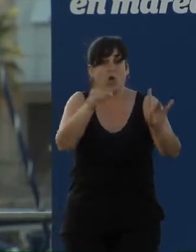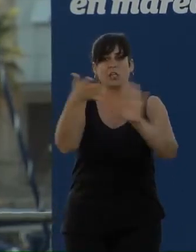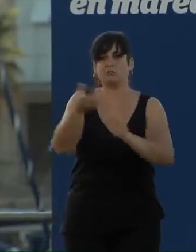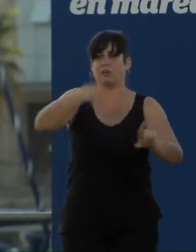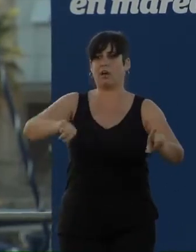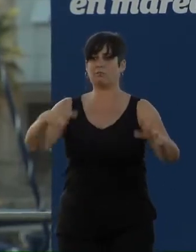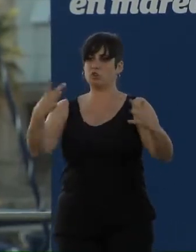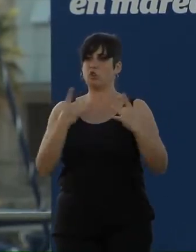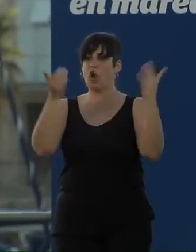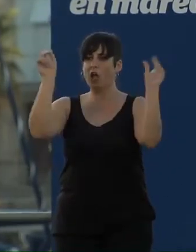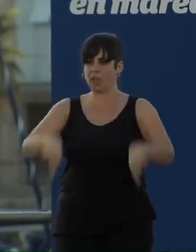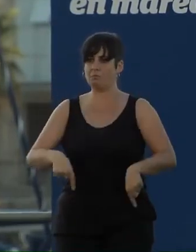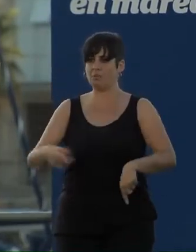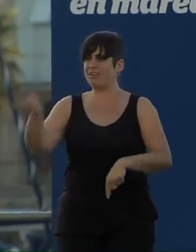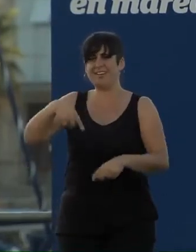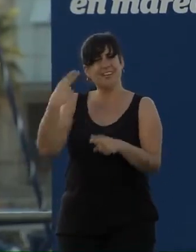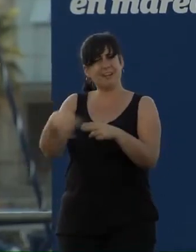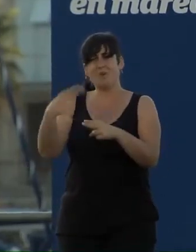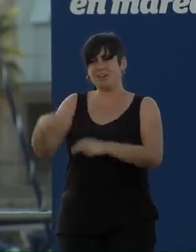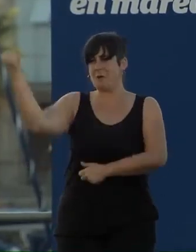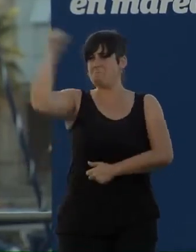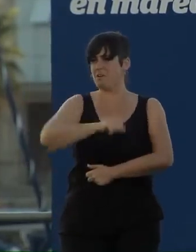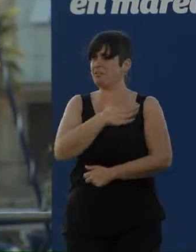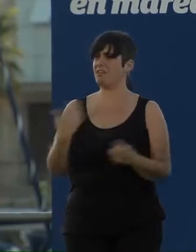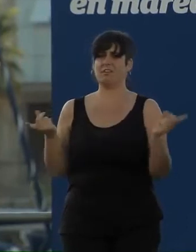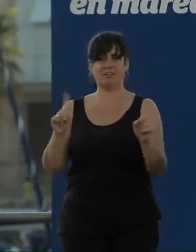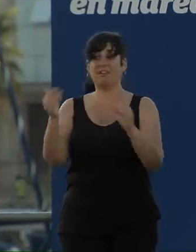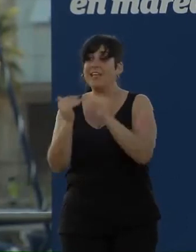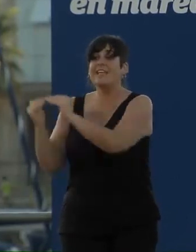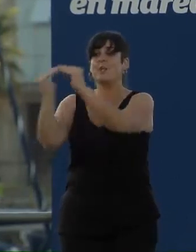nos no queremos machismo política queremos igualdade